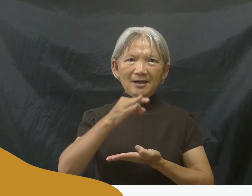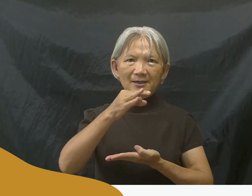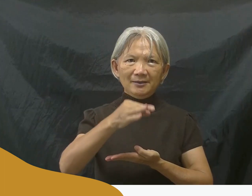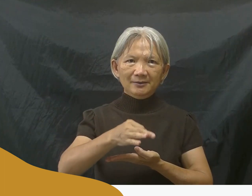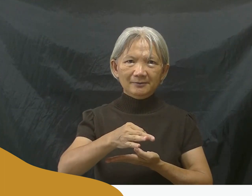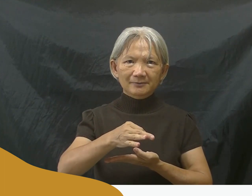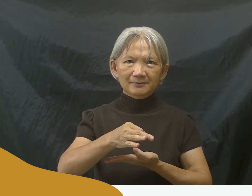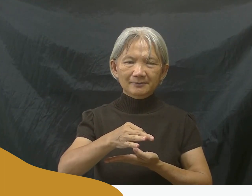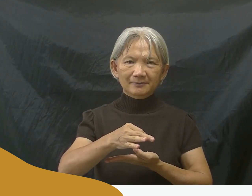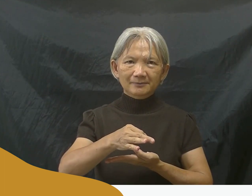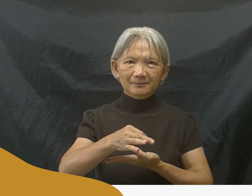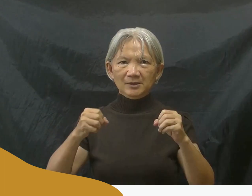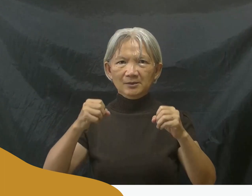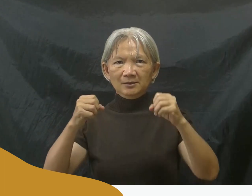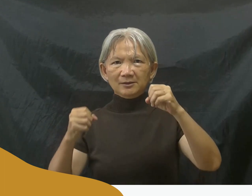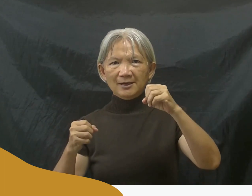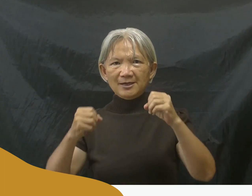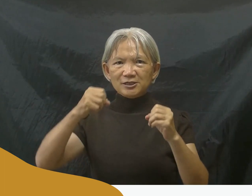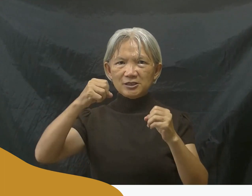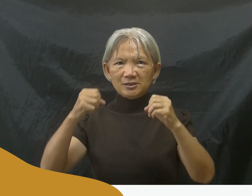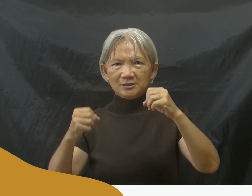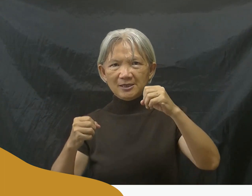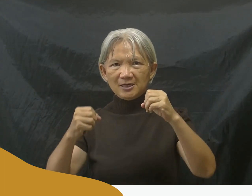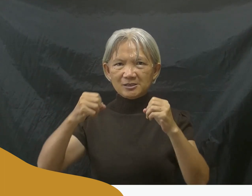买，开车驾驶，